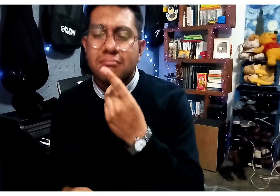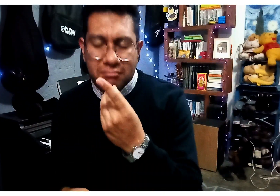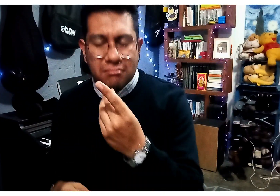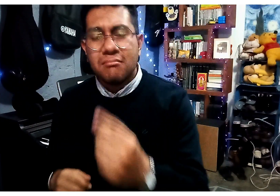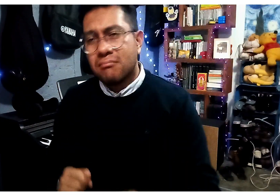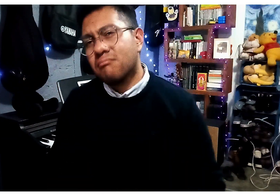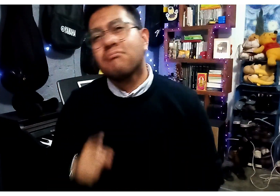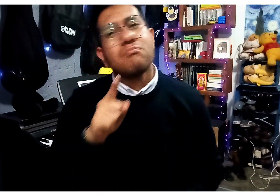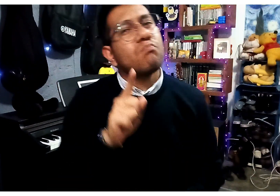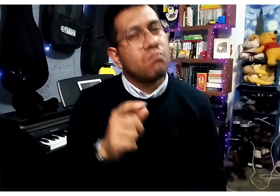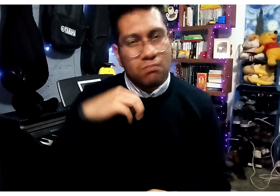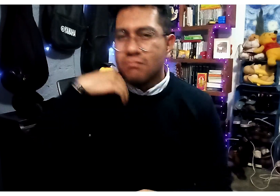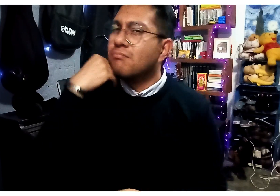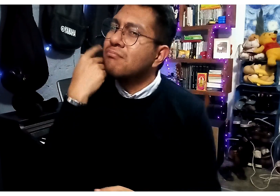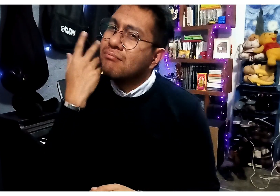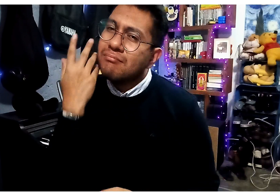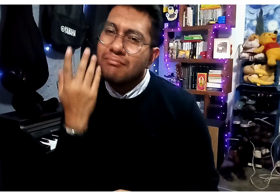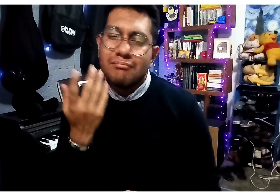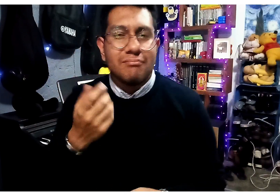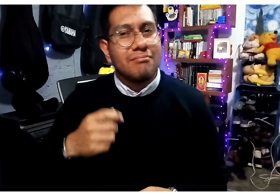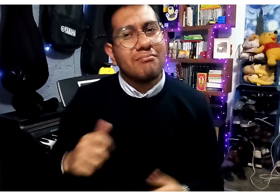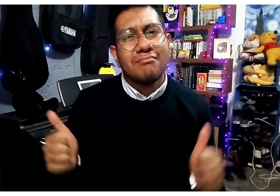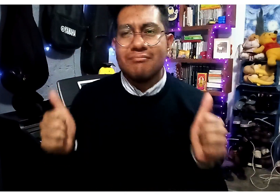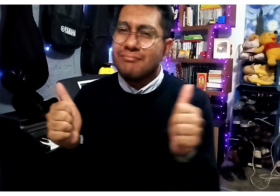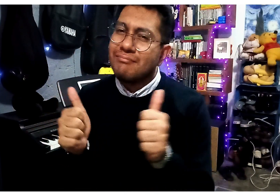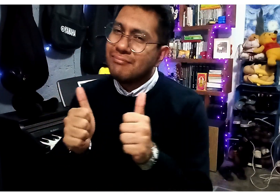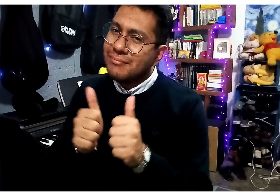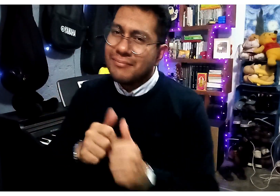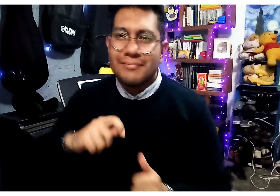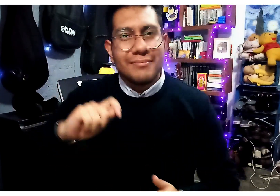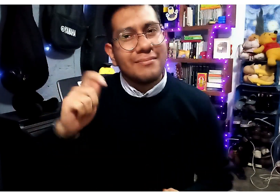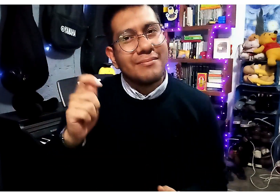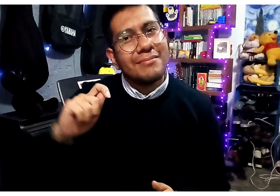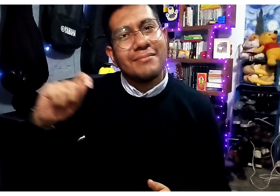Dime si tú quisieras andar conmigo.